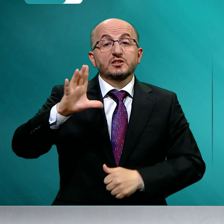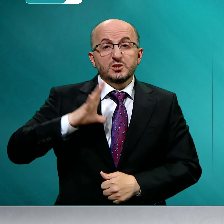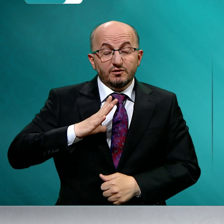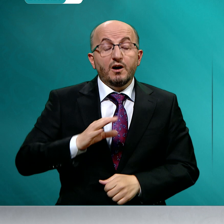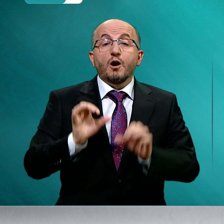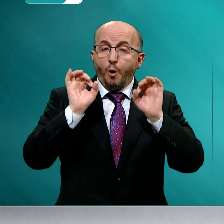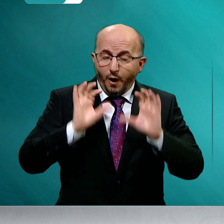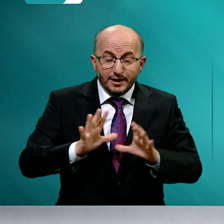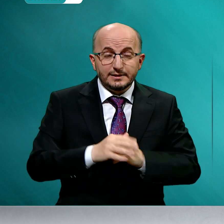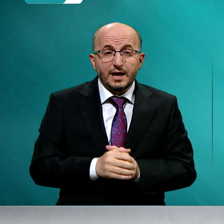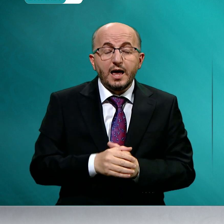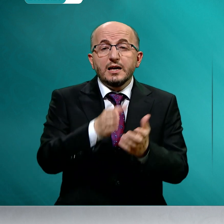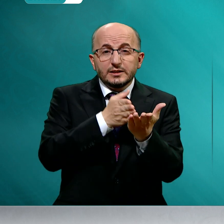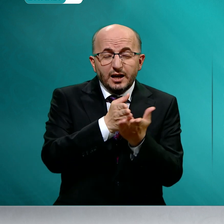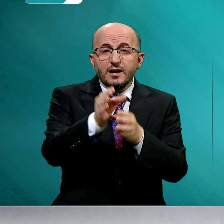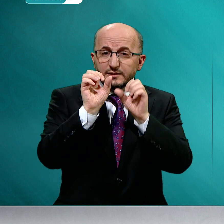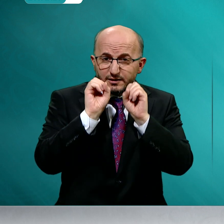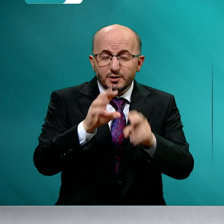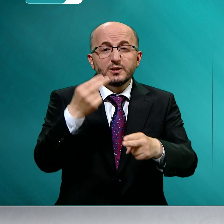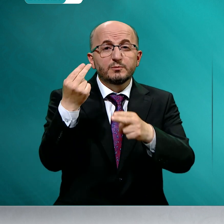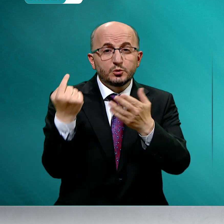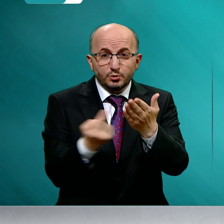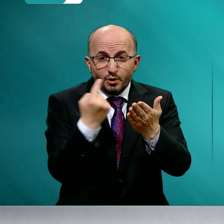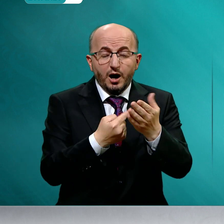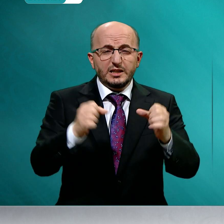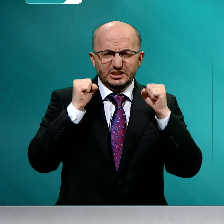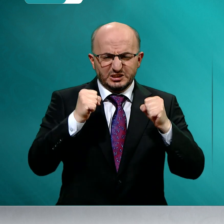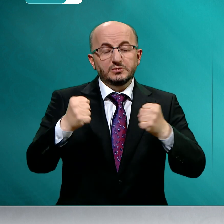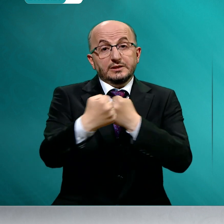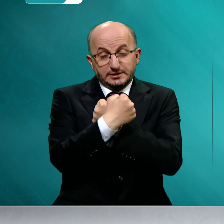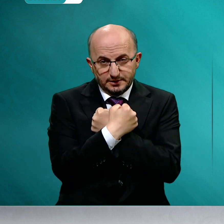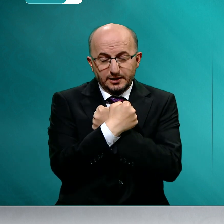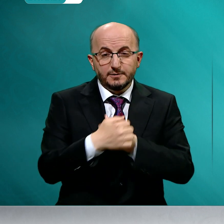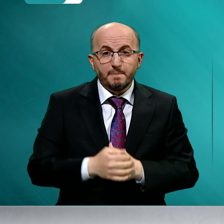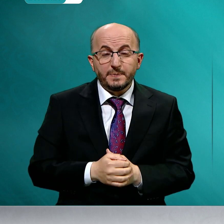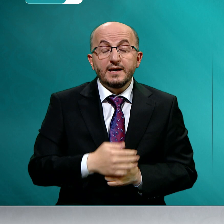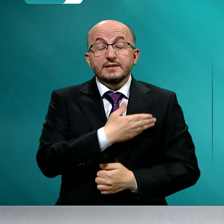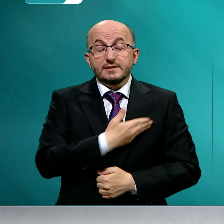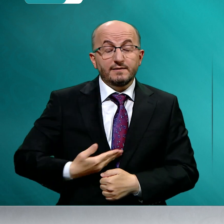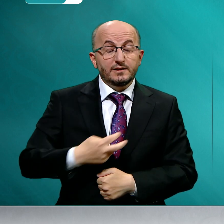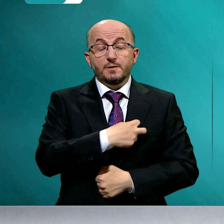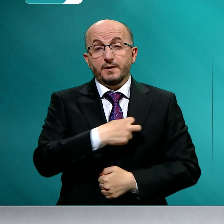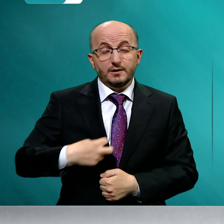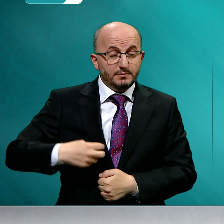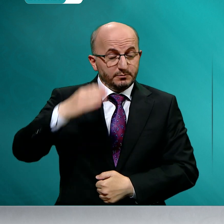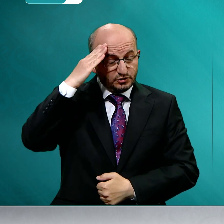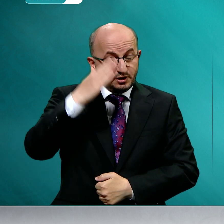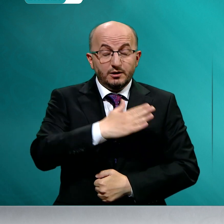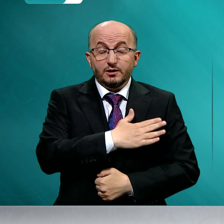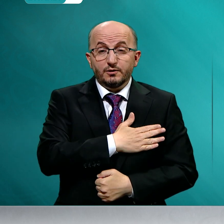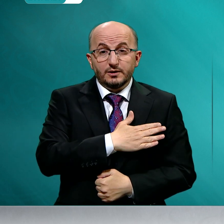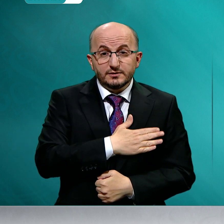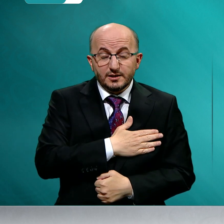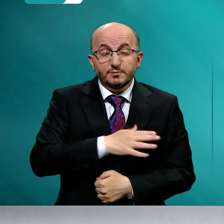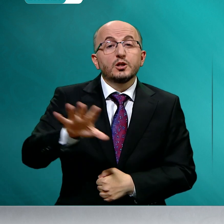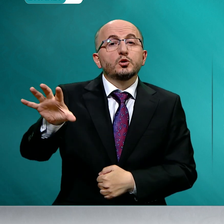O halde hidayet rehberimiz Kur'an'a sımsıkı sarılalım. Sevgili Peygamberimiz sallallahu aleyhi ve